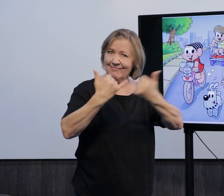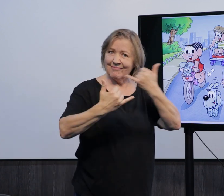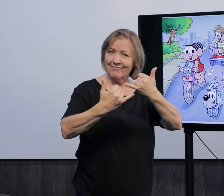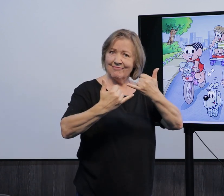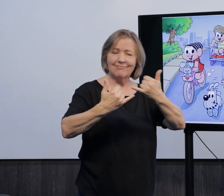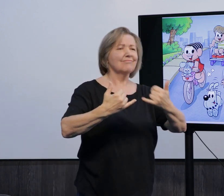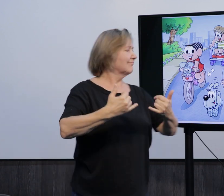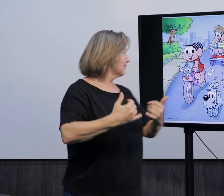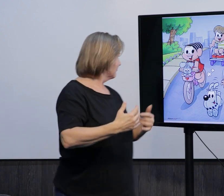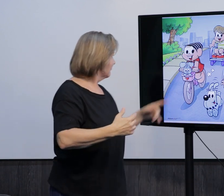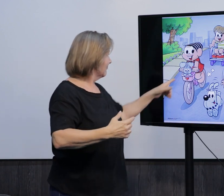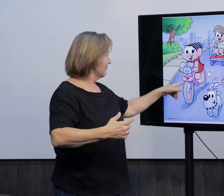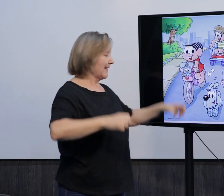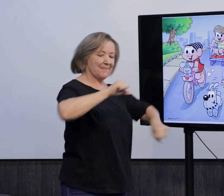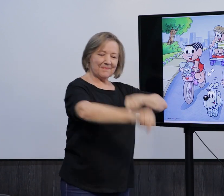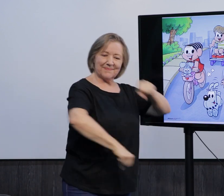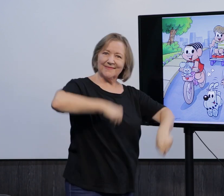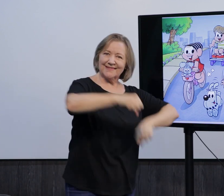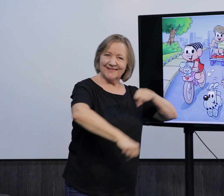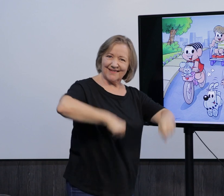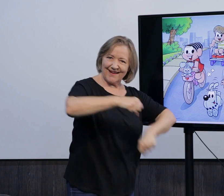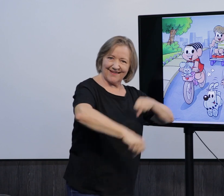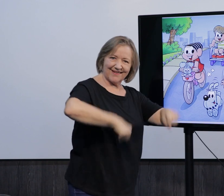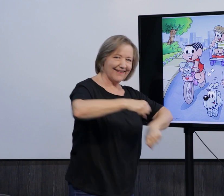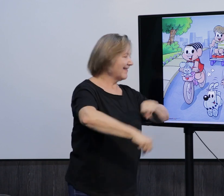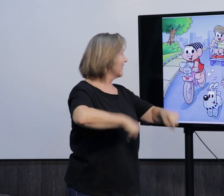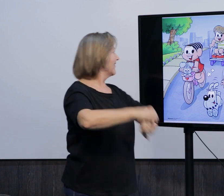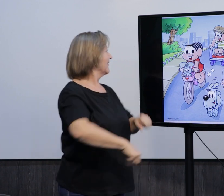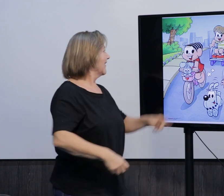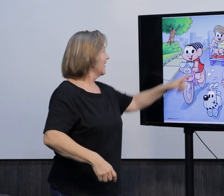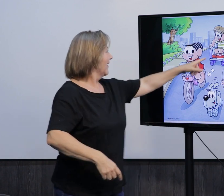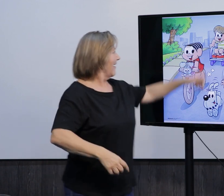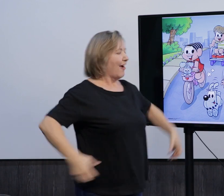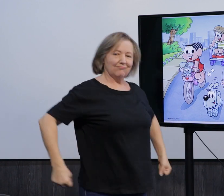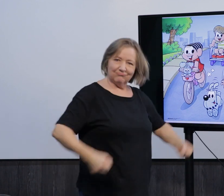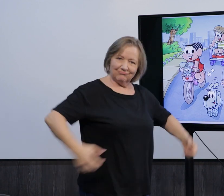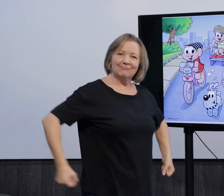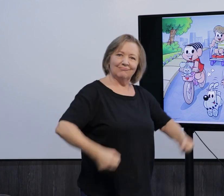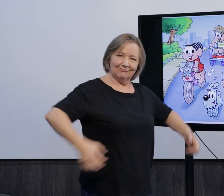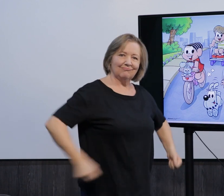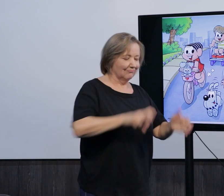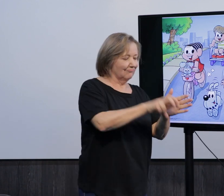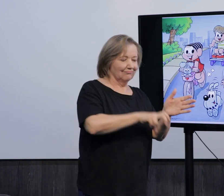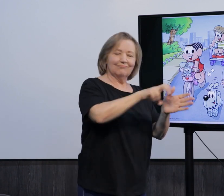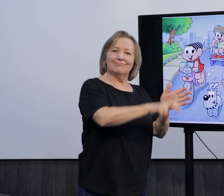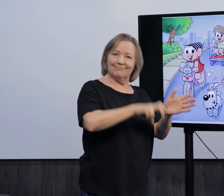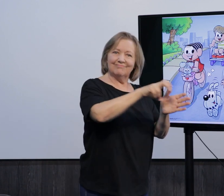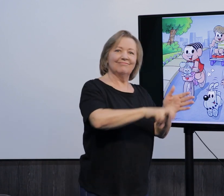Estou brincando, andando de bicicleta, com cadeira de